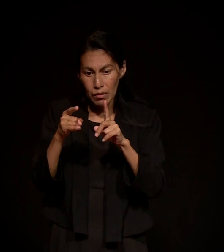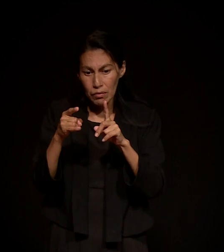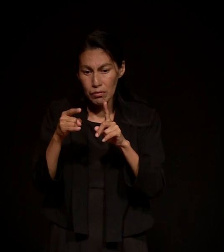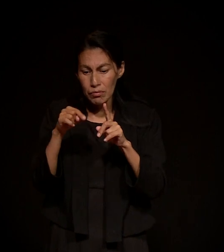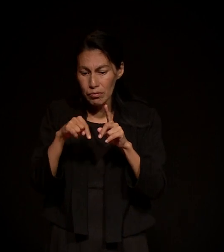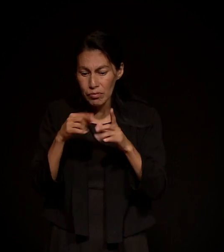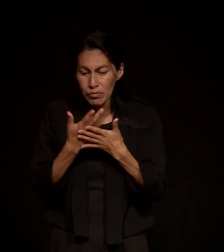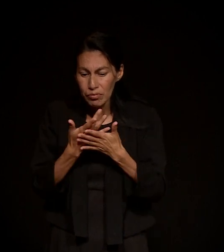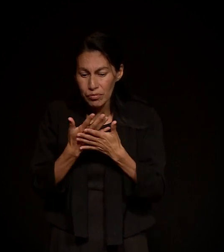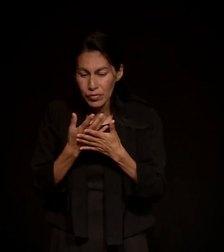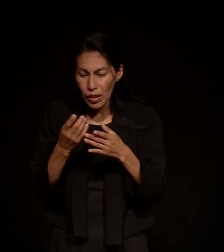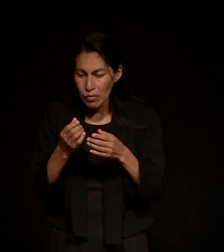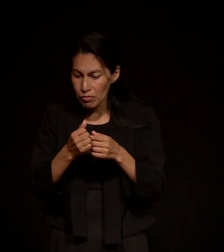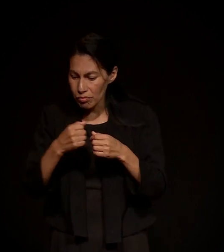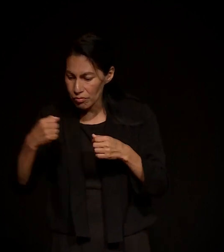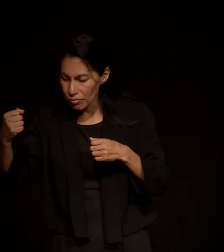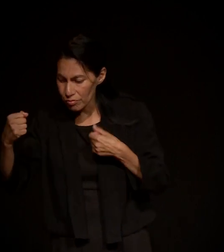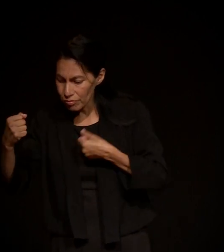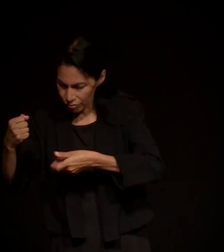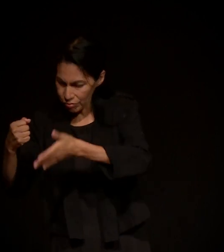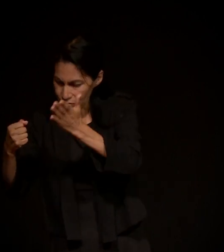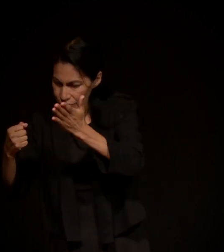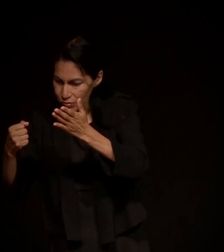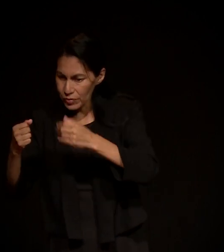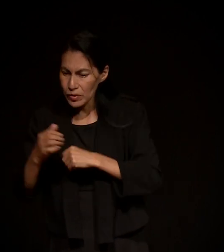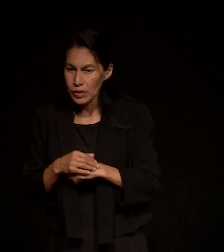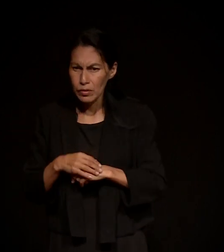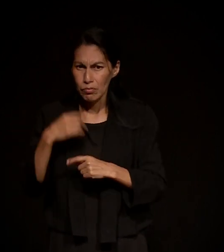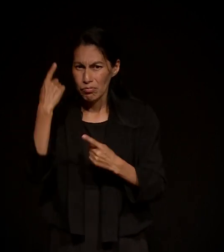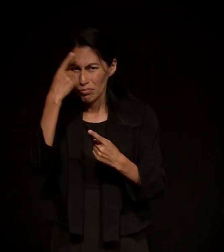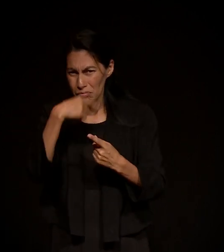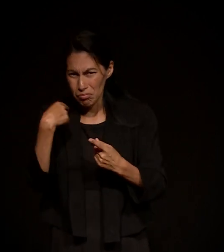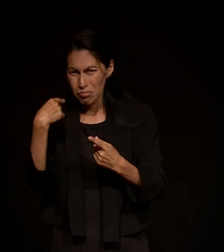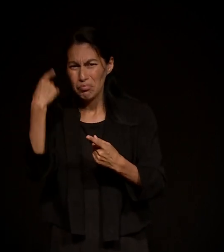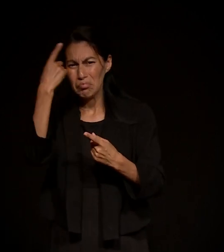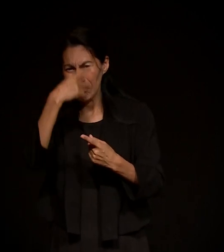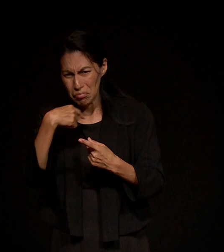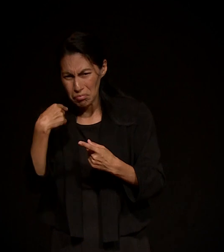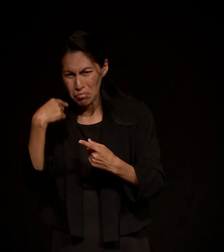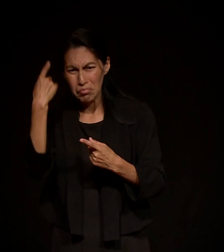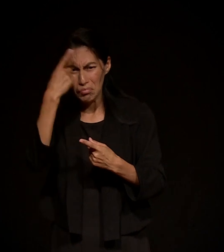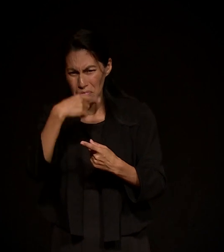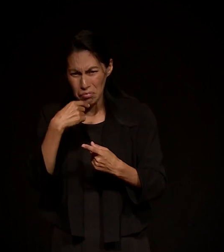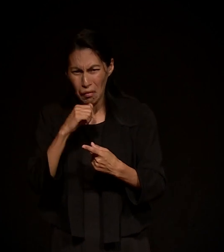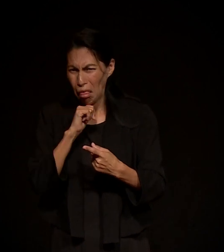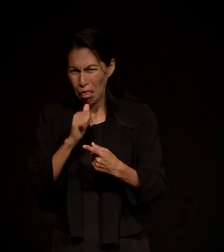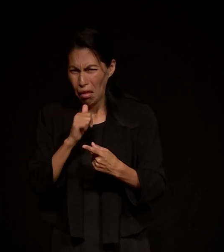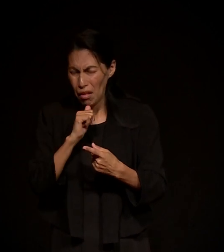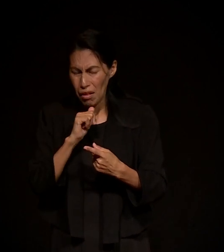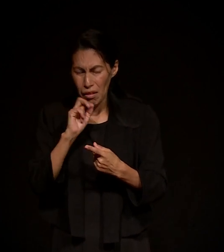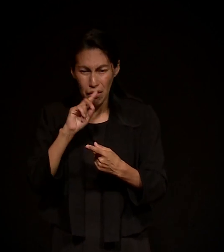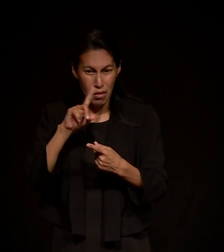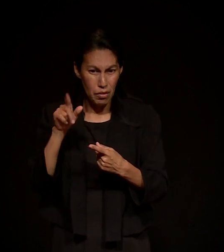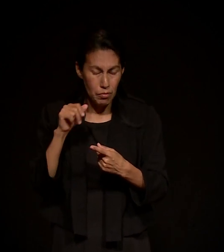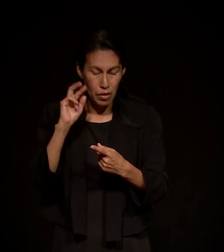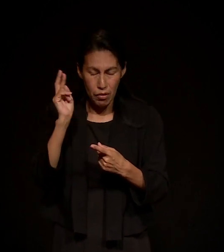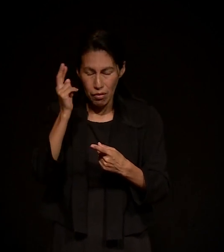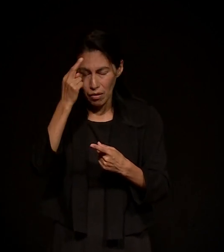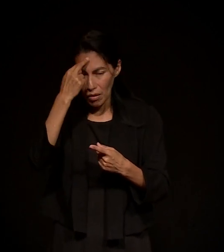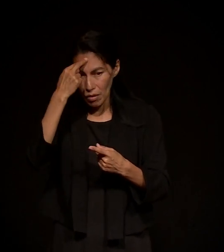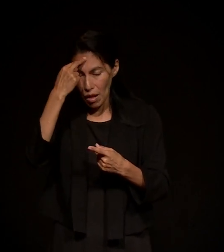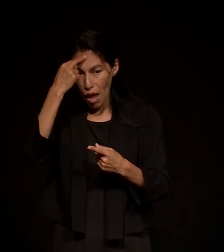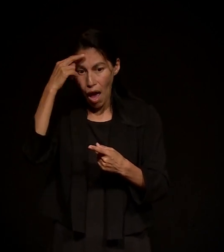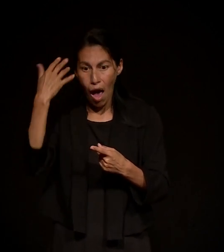salir. La dejamos salir y pasaron varias horas y no regresaba. Ya cuando nos estábamos subiendo al carro